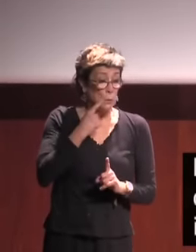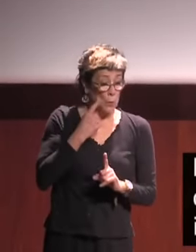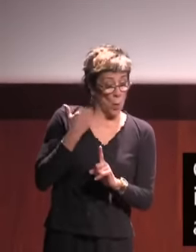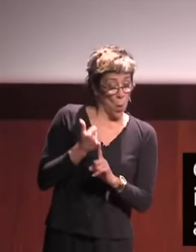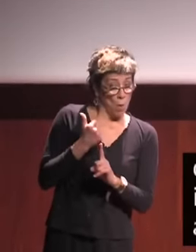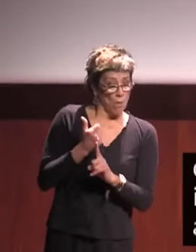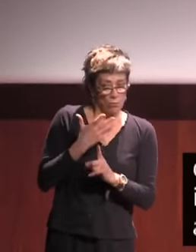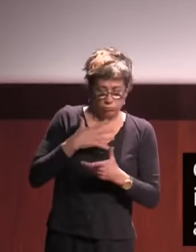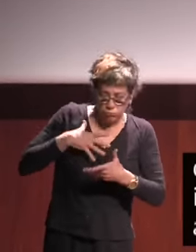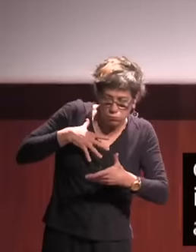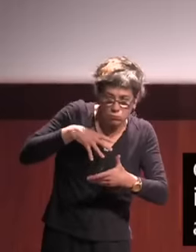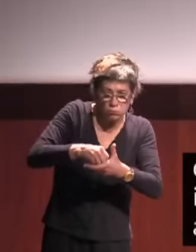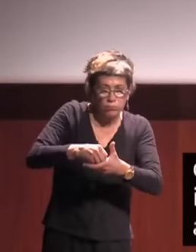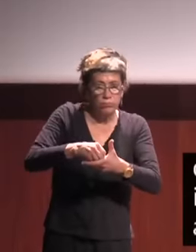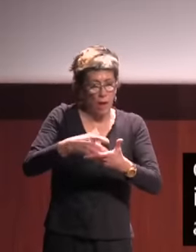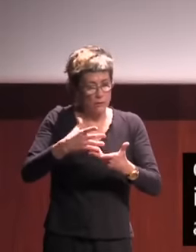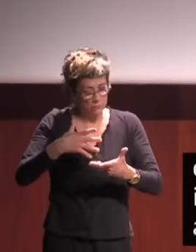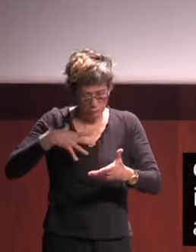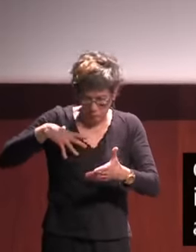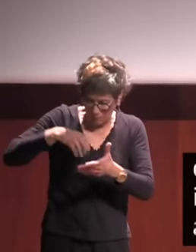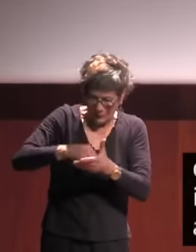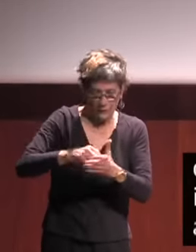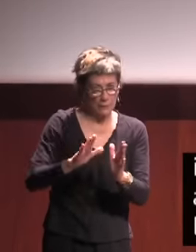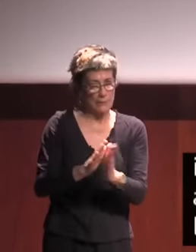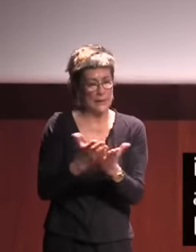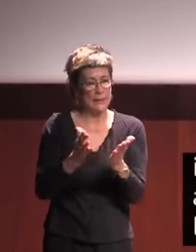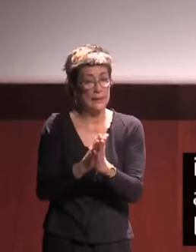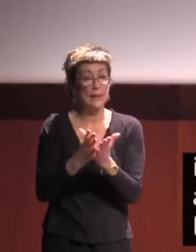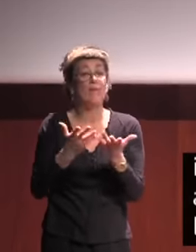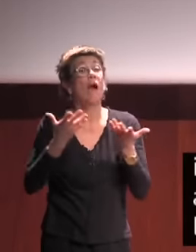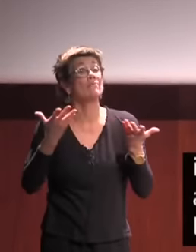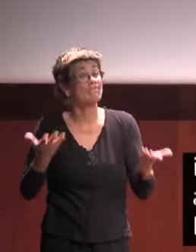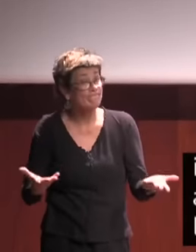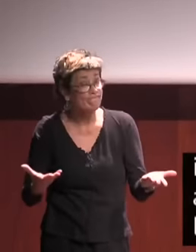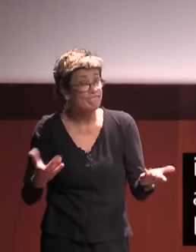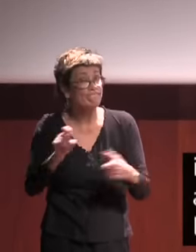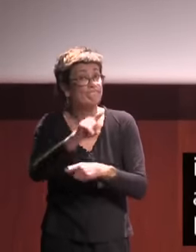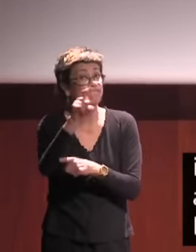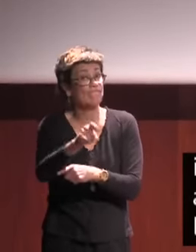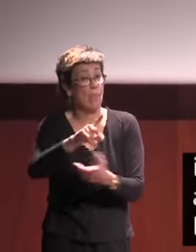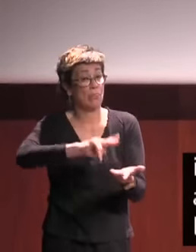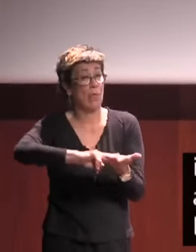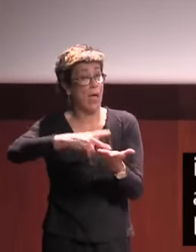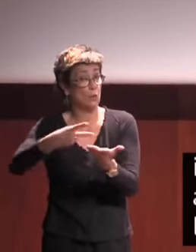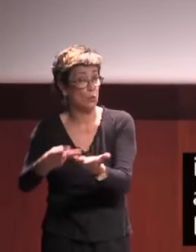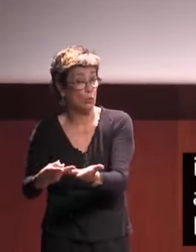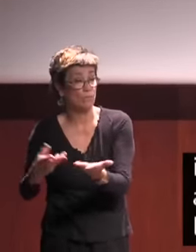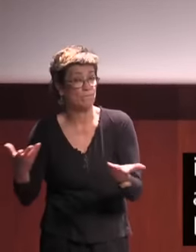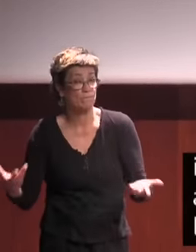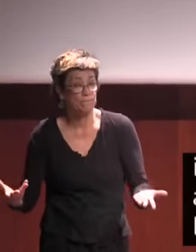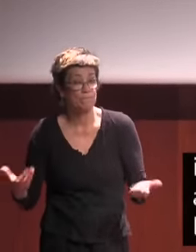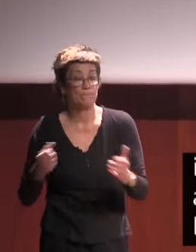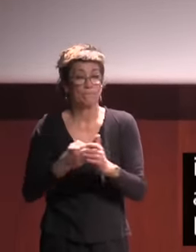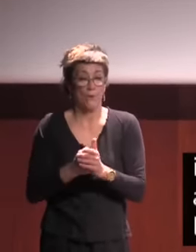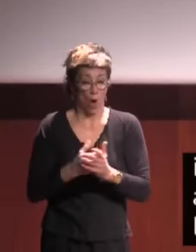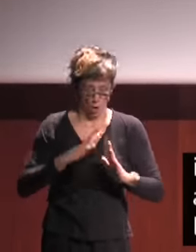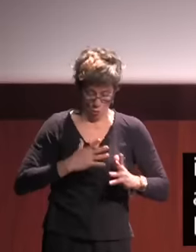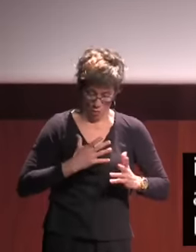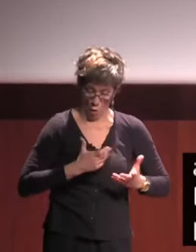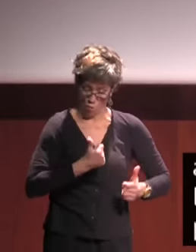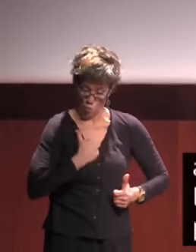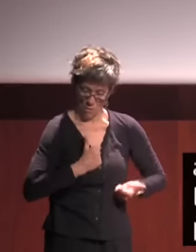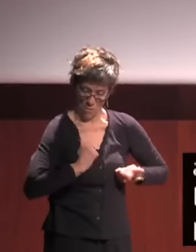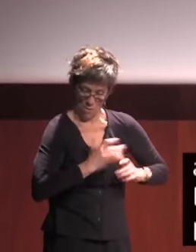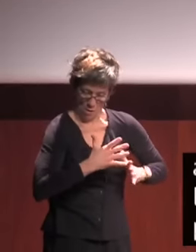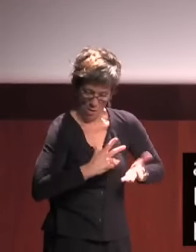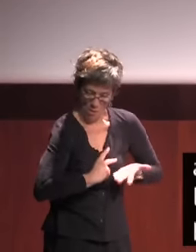l'inscription de la langue des signes française dans le livre, c'est la question de la traduction qui se pose, et plus particulièrement le fait de se traduire